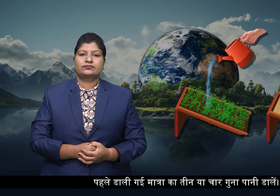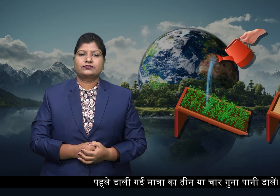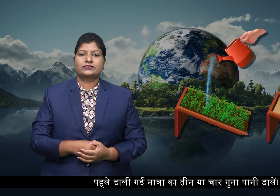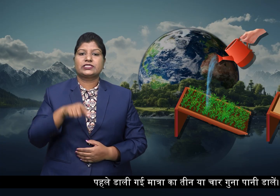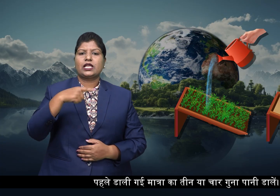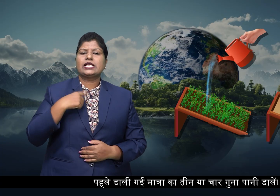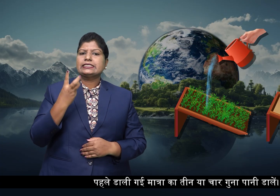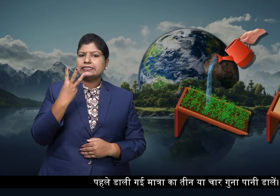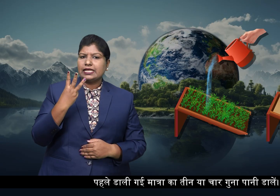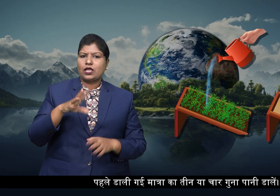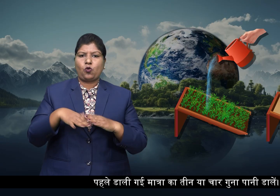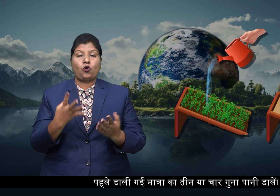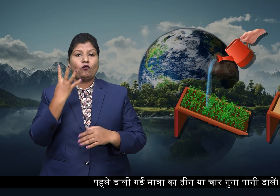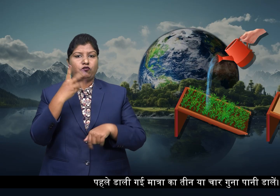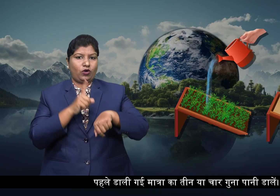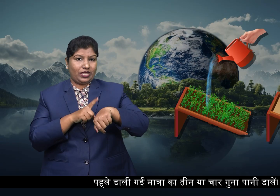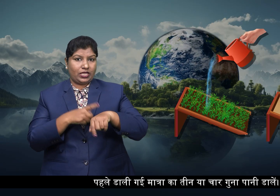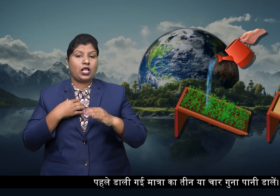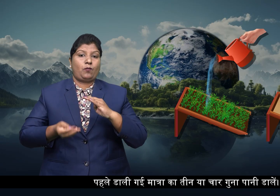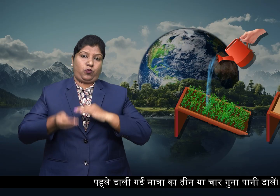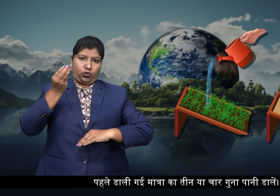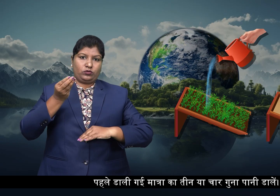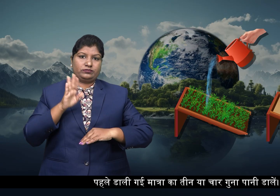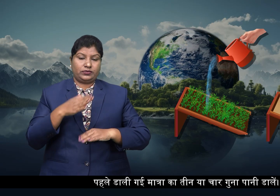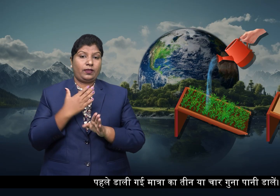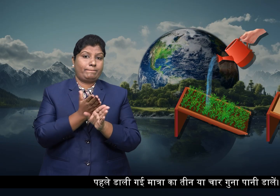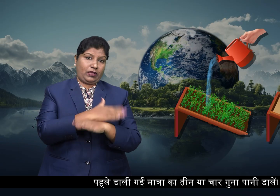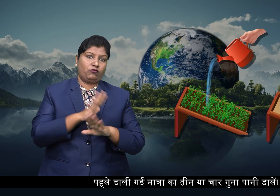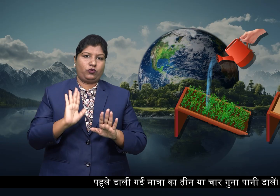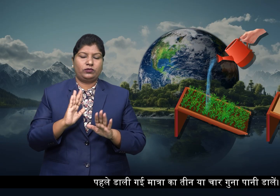पहले डाली गई मात्रा का 3 या 4 गुना पानी डालें।